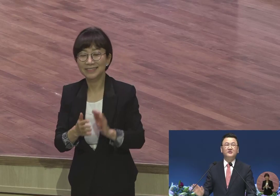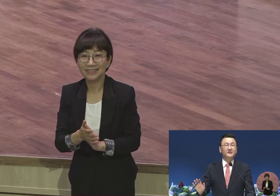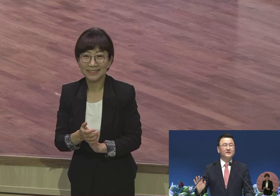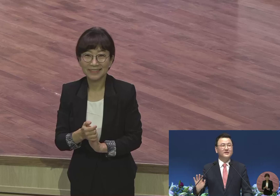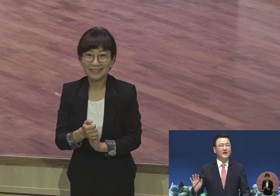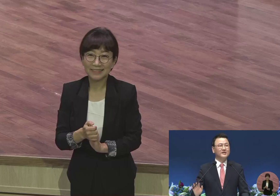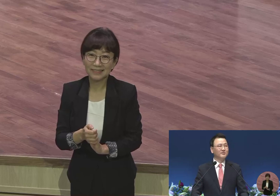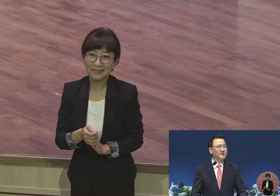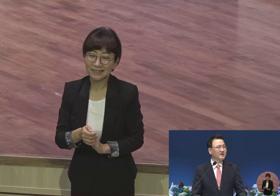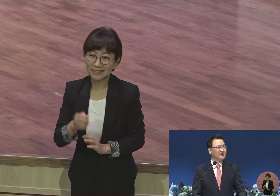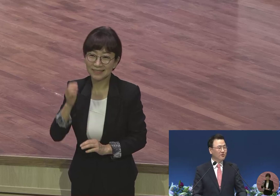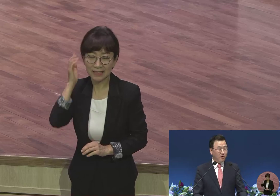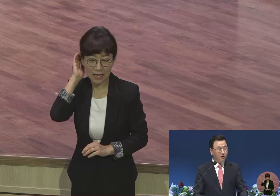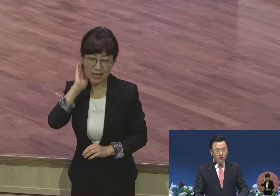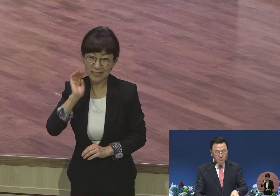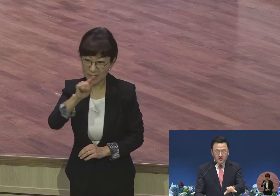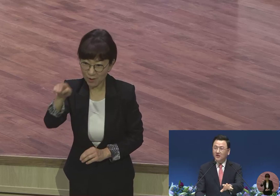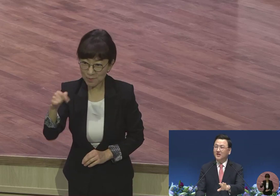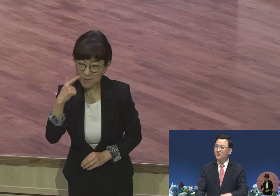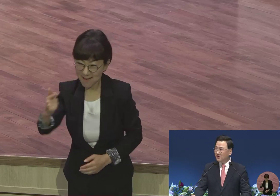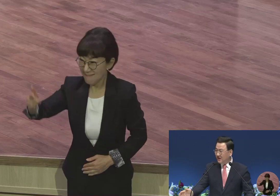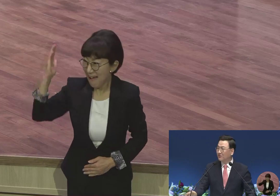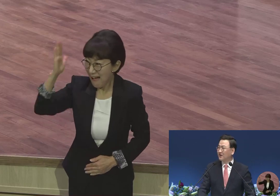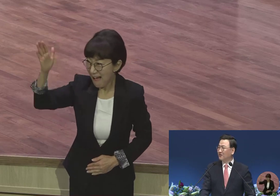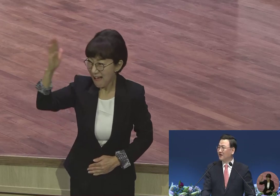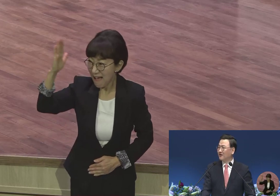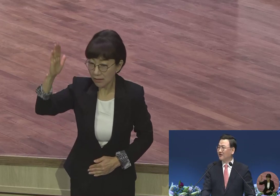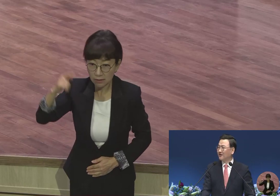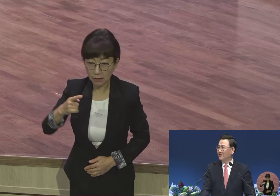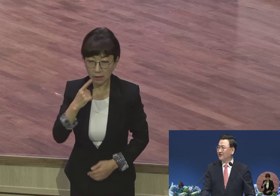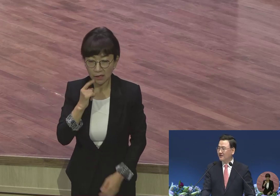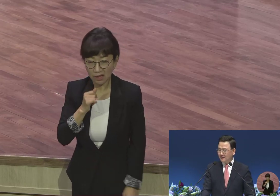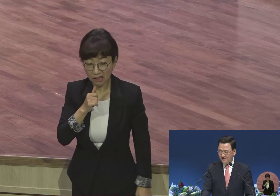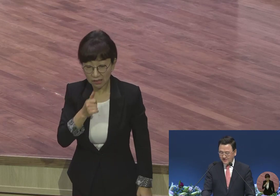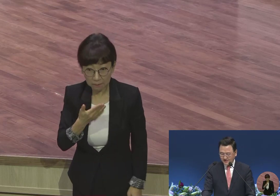그 외에는 안 잡니다. 그 어떤 분인데 이 앞에서 잠을 잡니다.